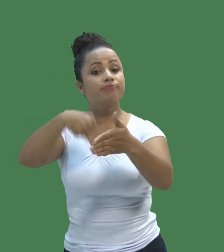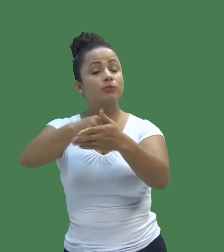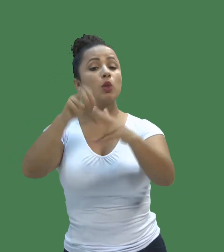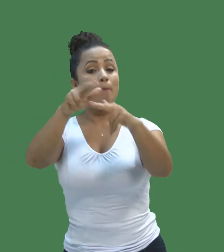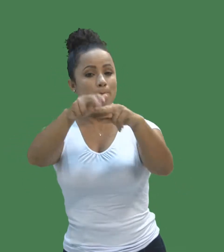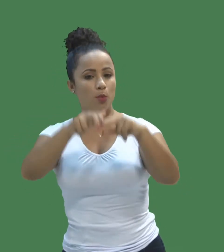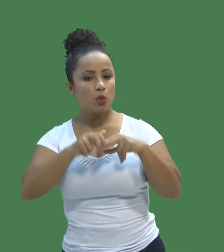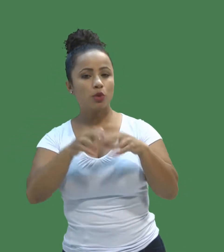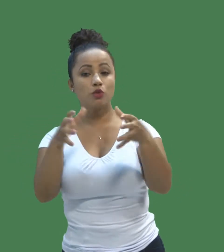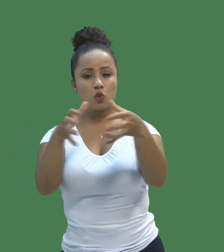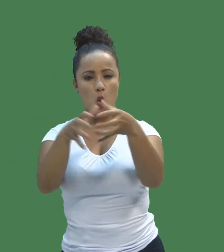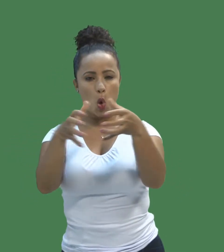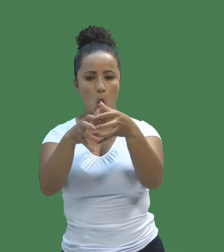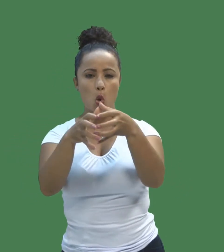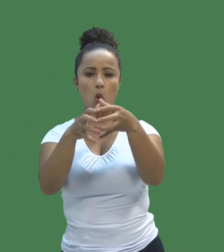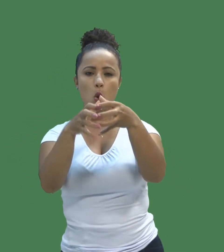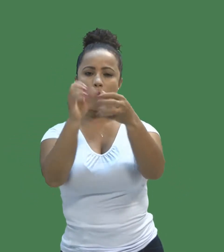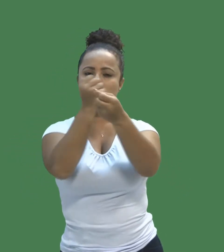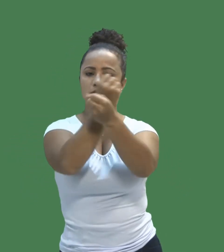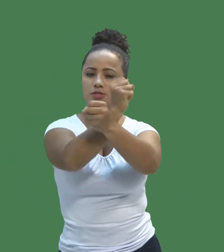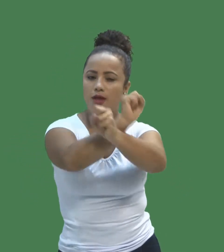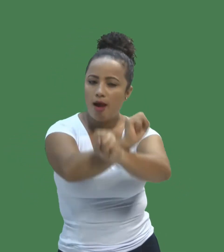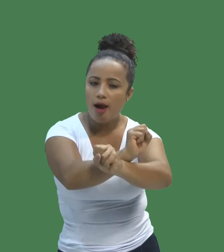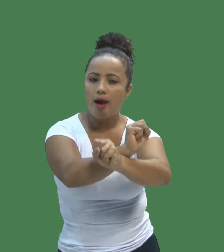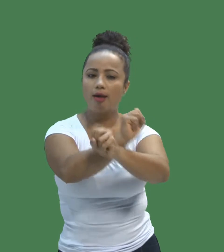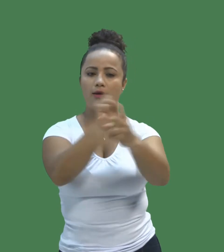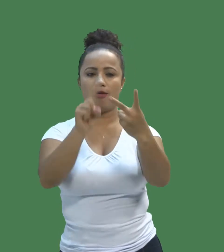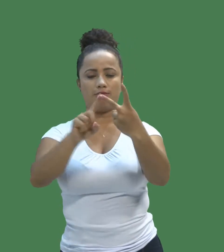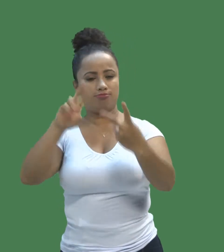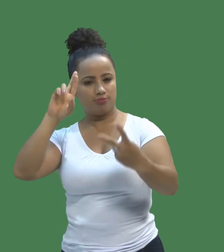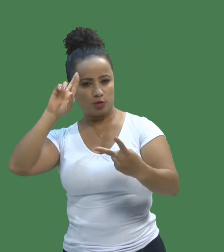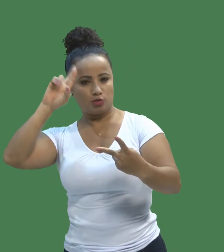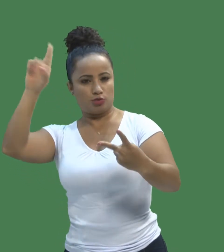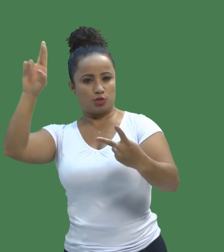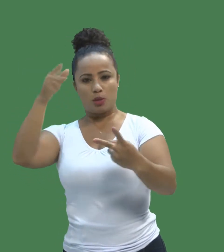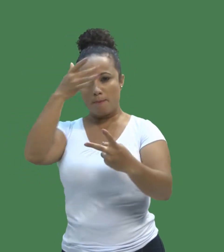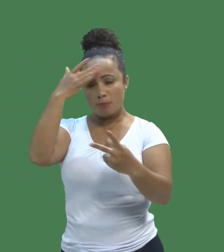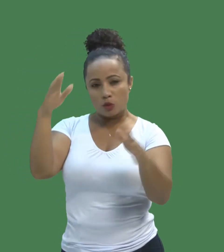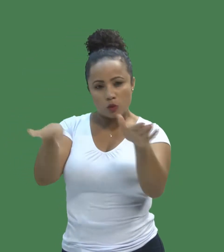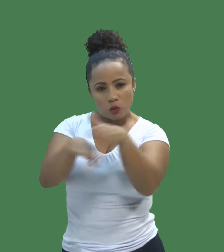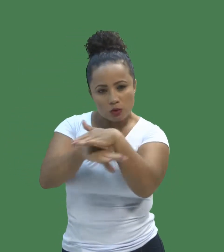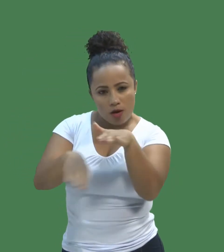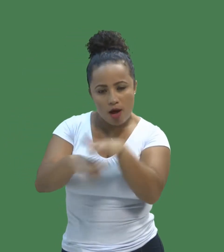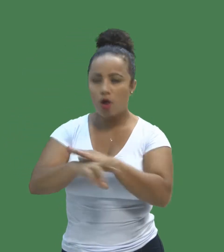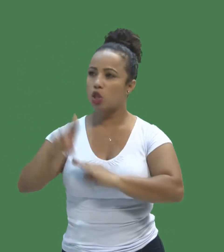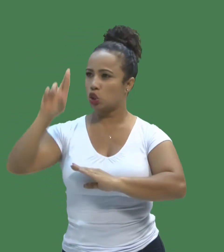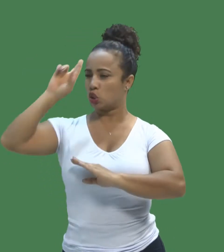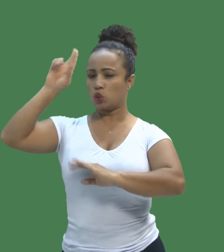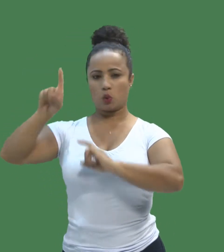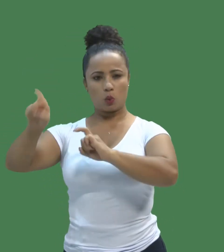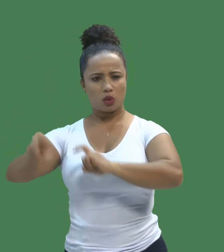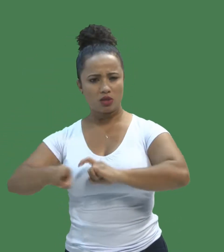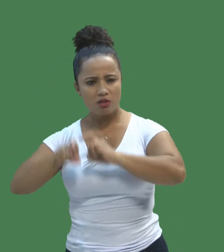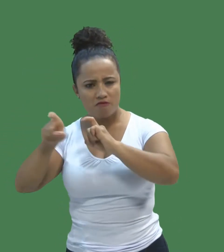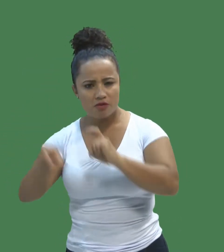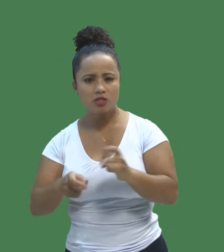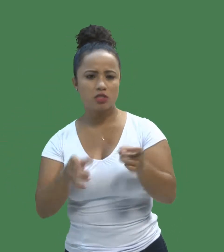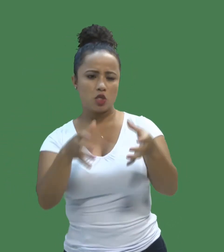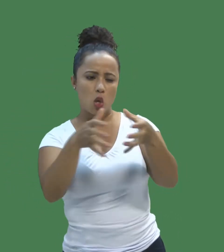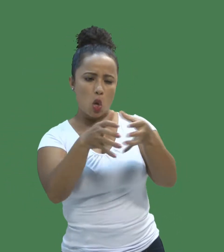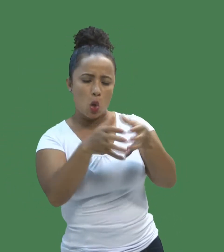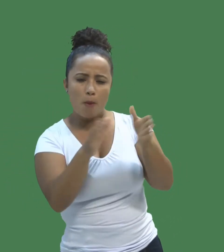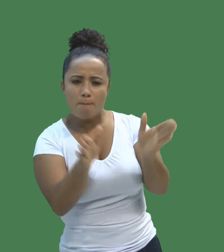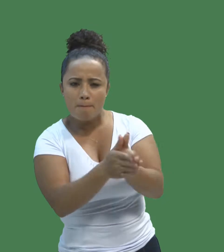e senhores feudais, proletariado e burguesia estariam em luta